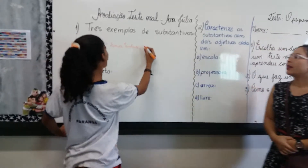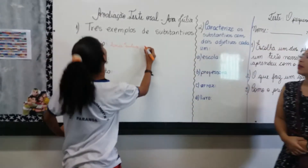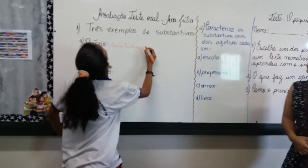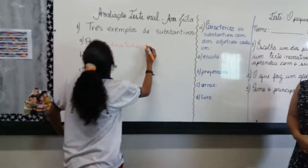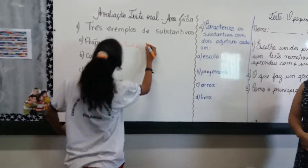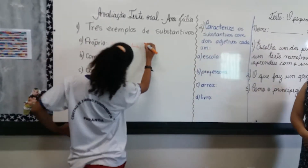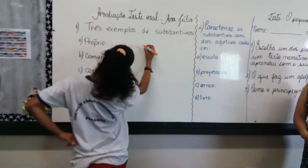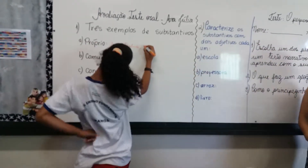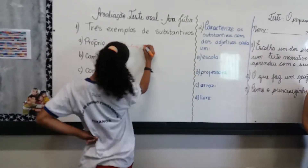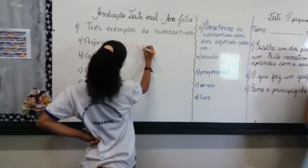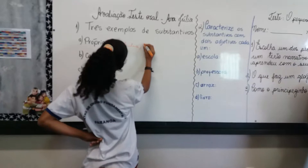nome de país,